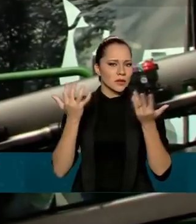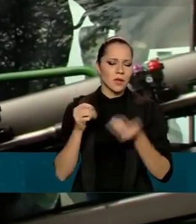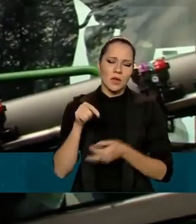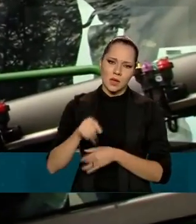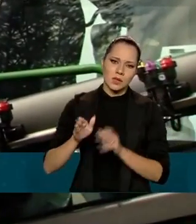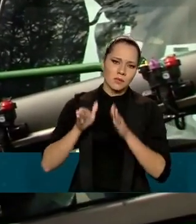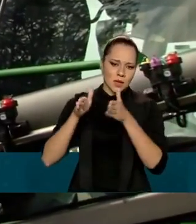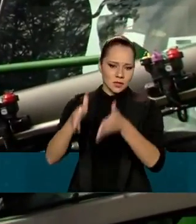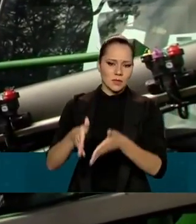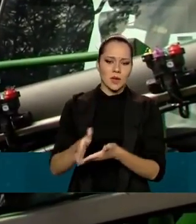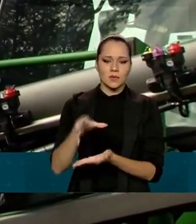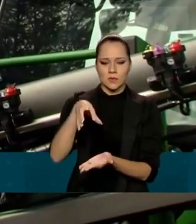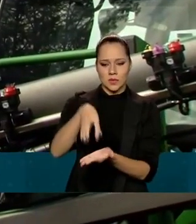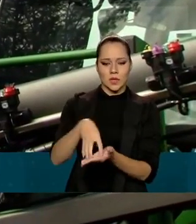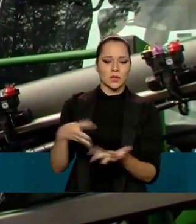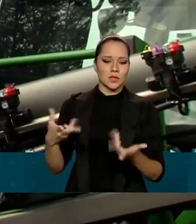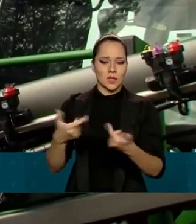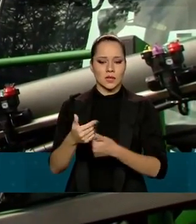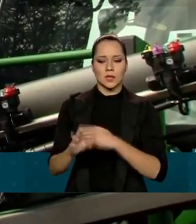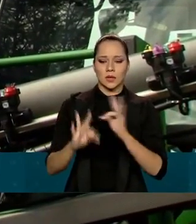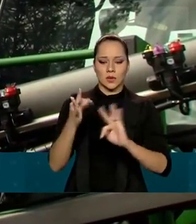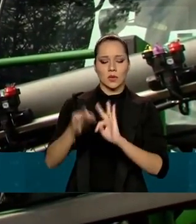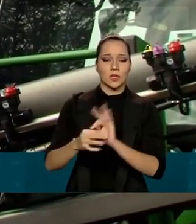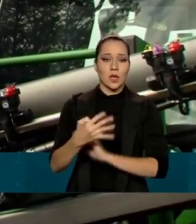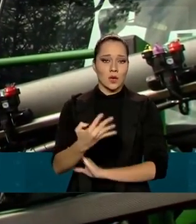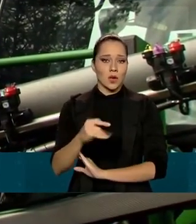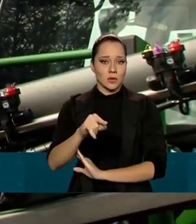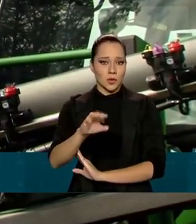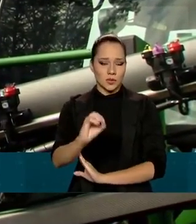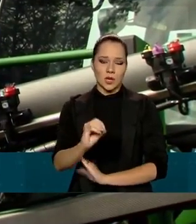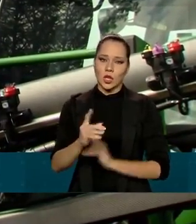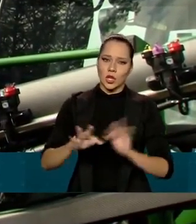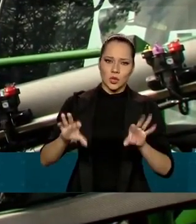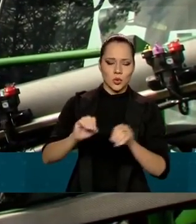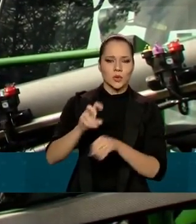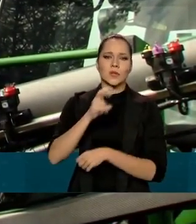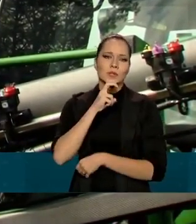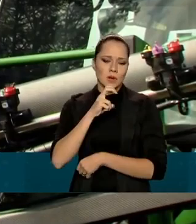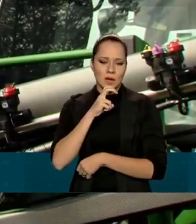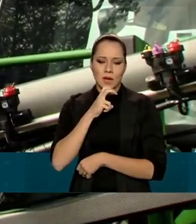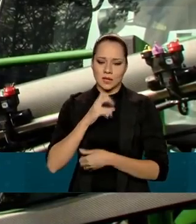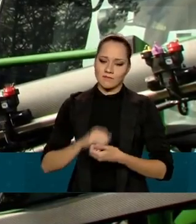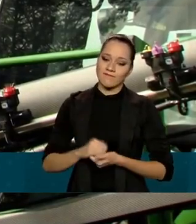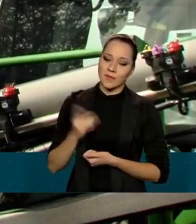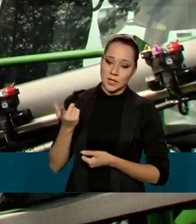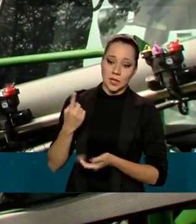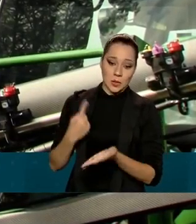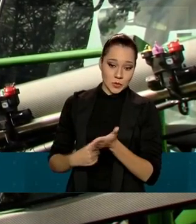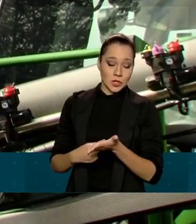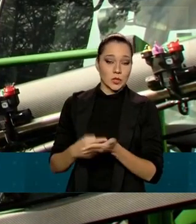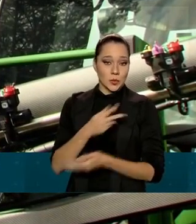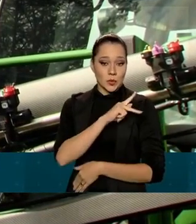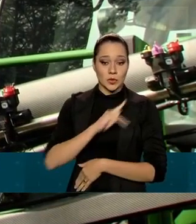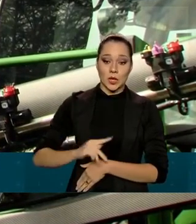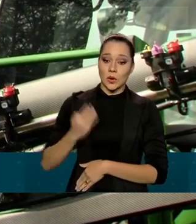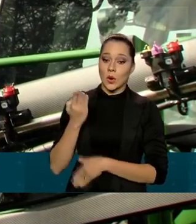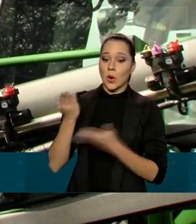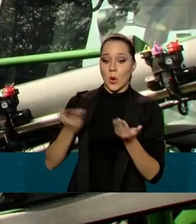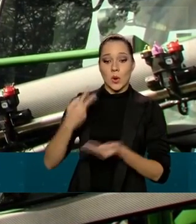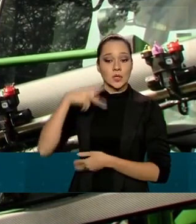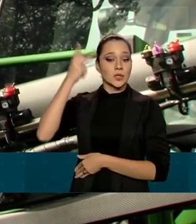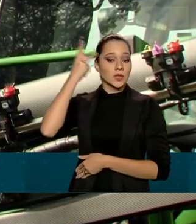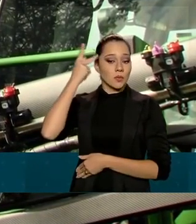eles participaram no Centro de Excelência em Tecnologia 4.0, tudo ali em Sorocaba. Essa é uma agenda do presidente Jair Bolsonaro hoje em São